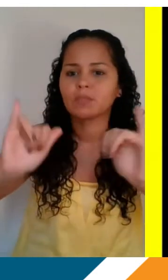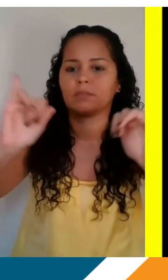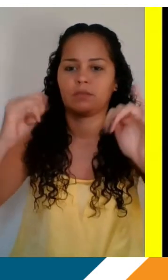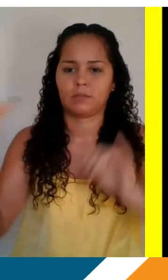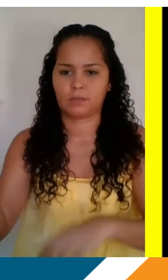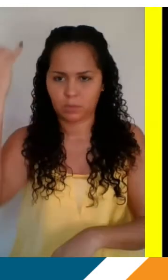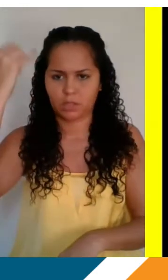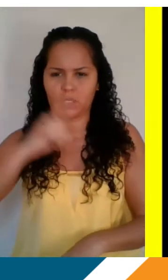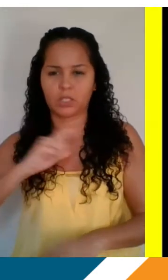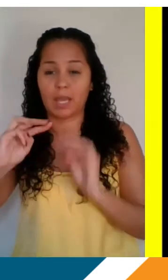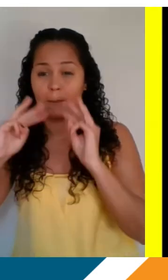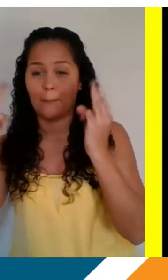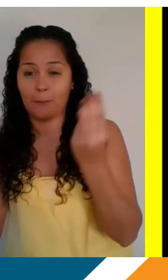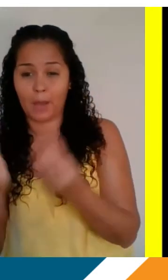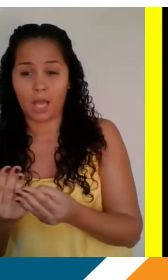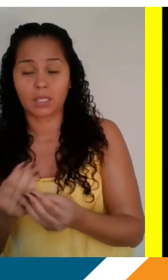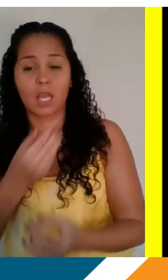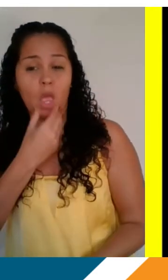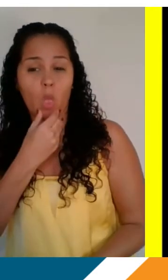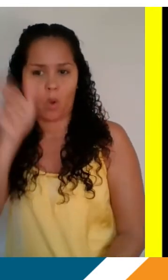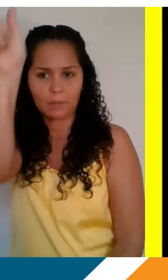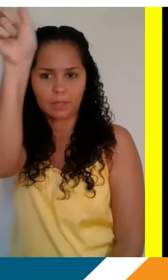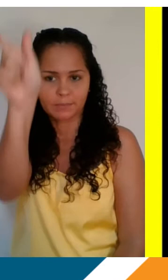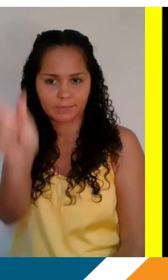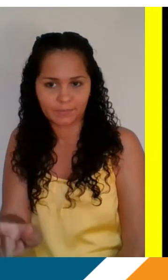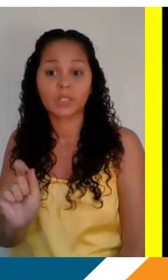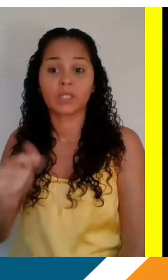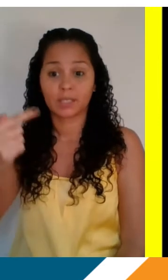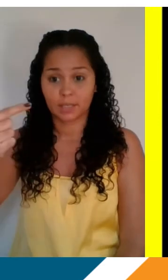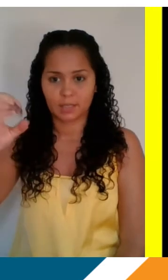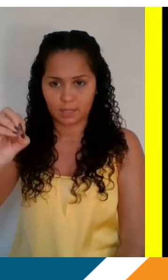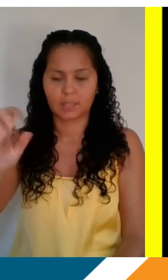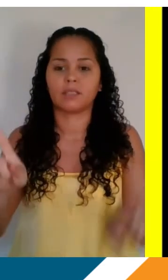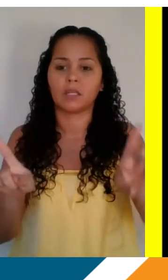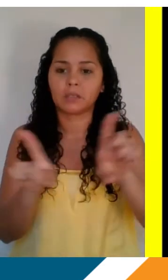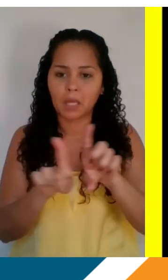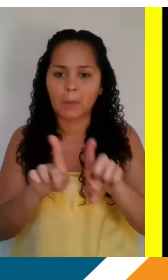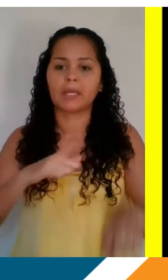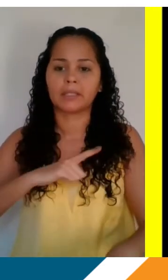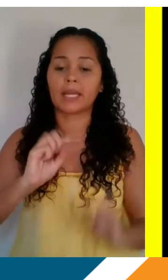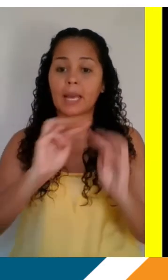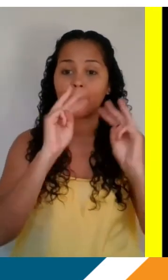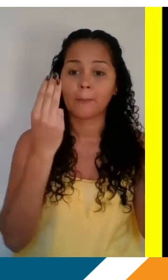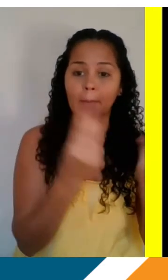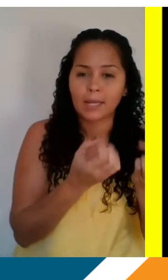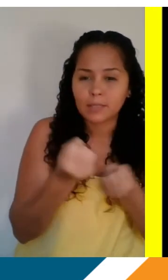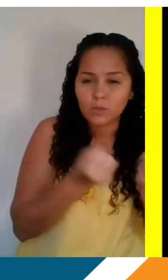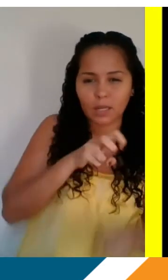a gente tem a massa do homem, igual a 70 kg. A gente tem a massa do